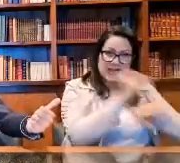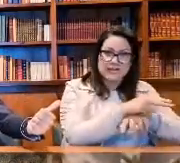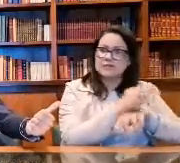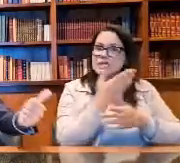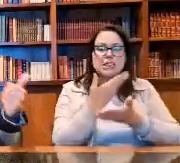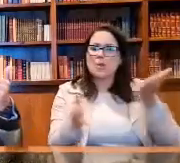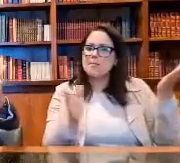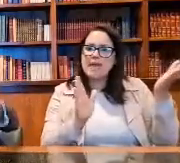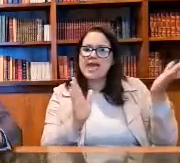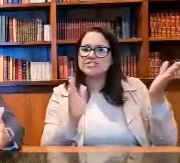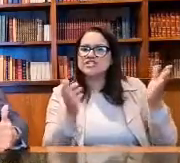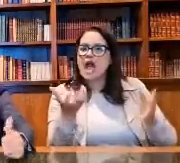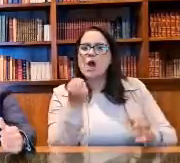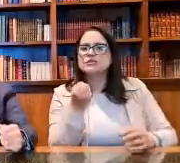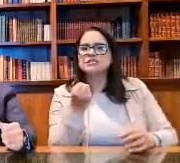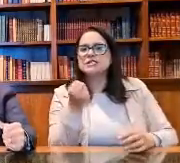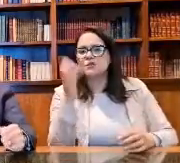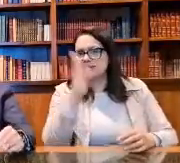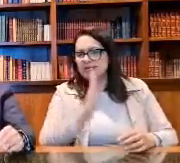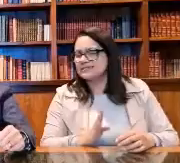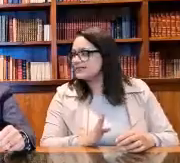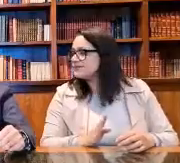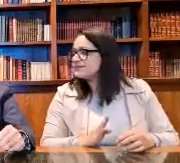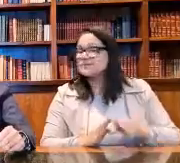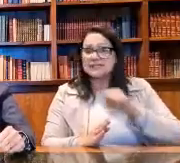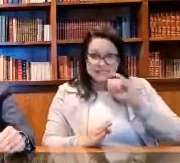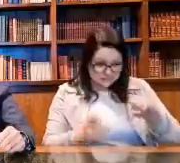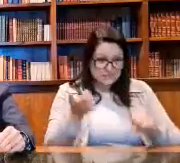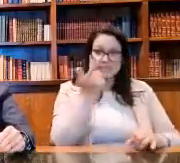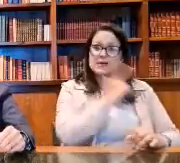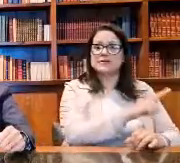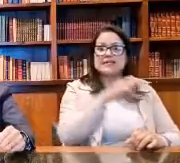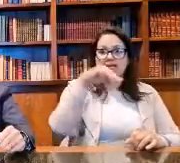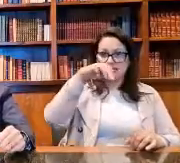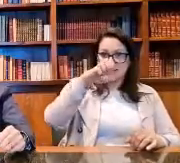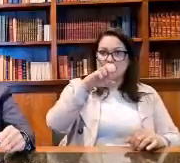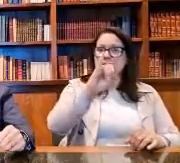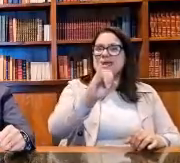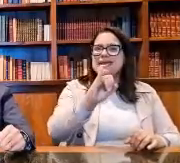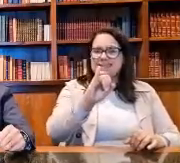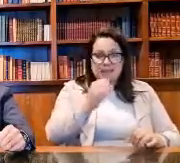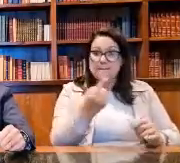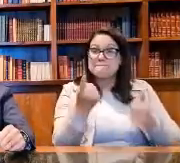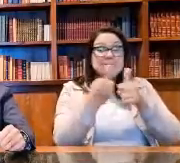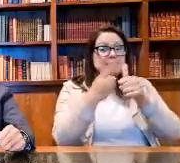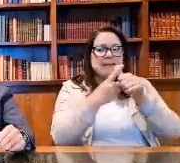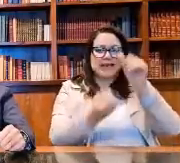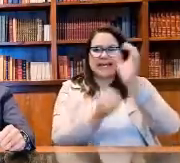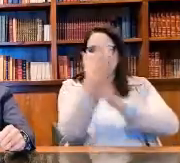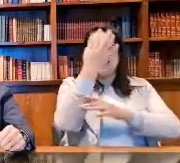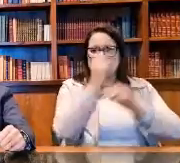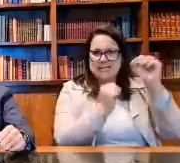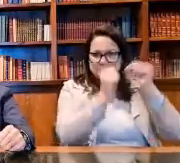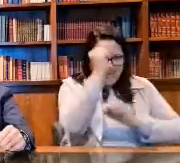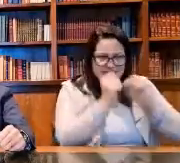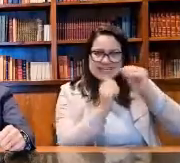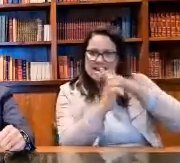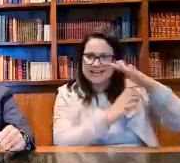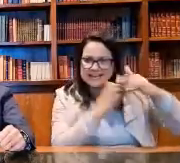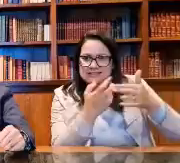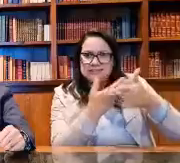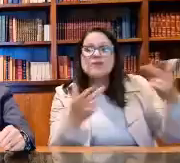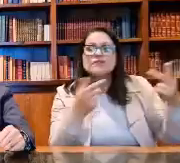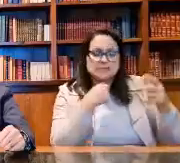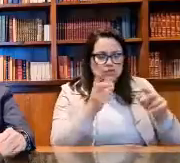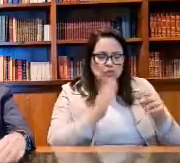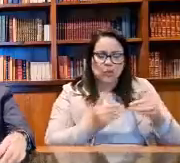Bolsa Família, você perdia. Isso. E se você abre uma MEI, a sua primeira empresa, você pode receber o auxílio por 2 anos. Então o que